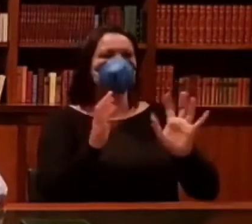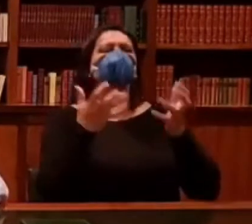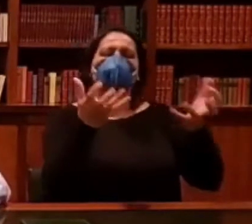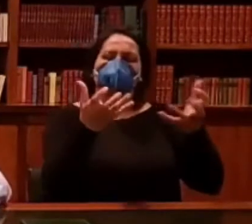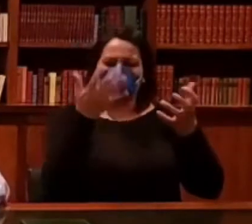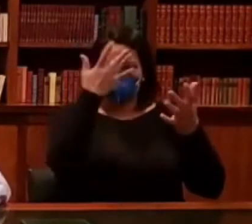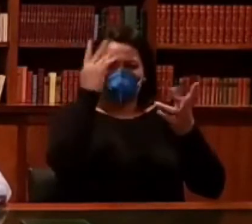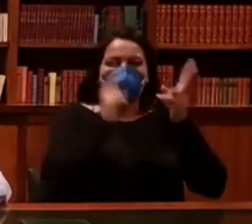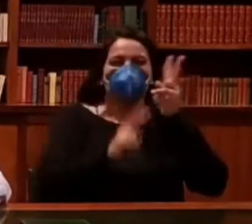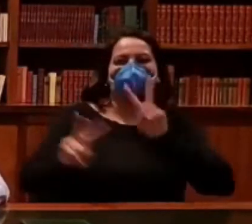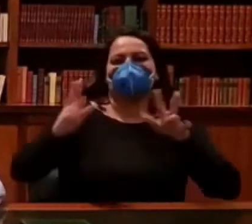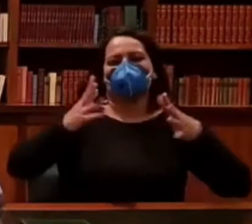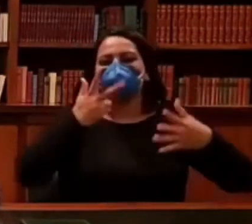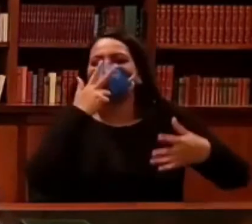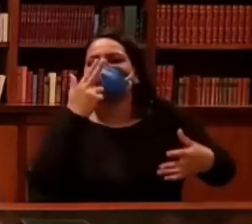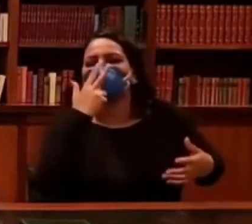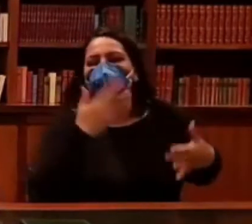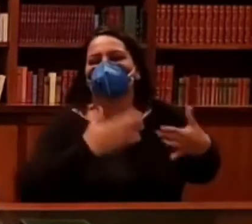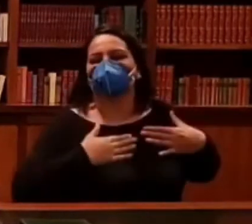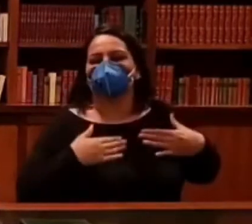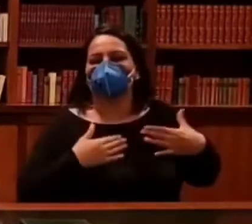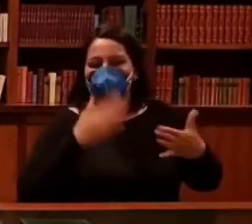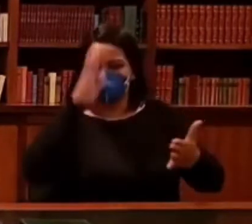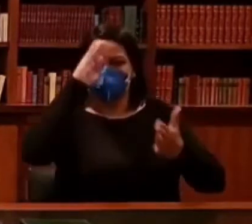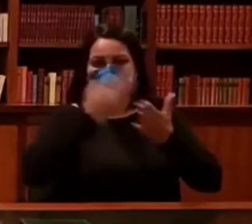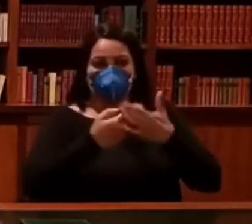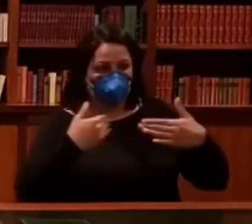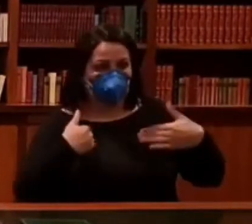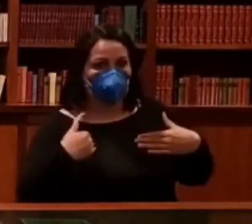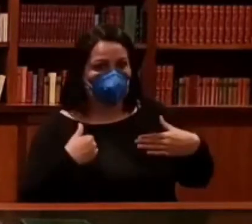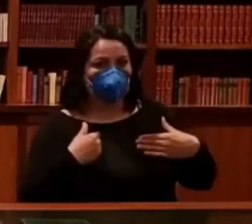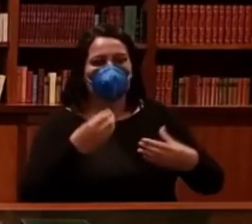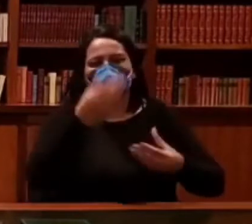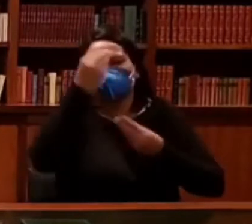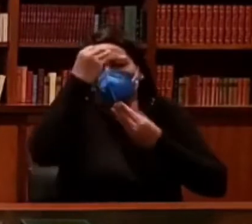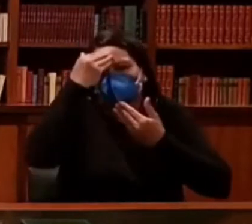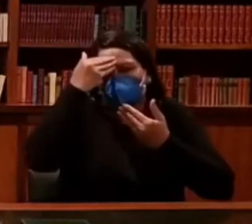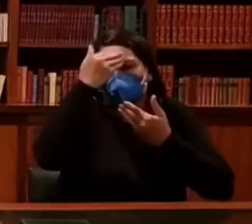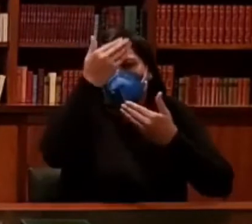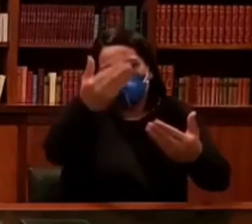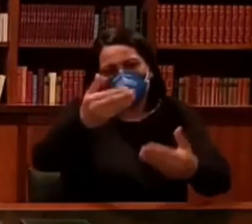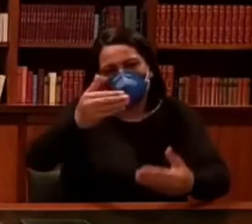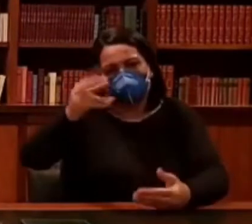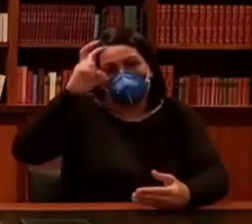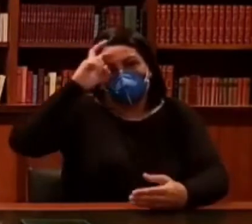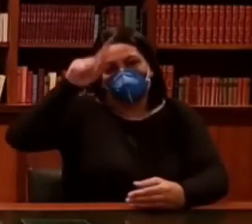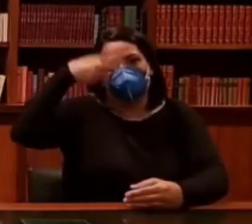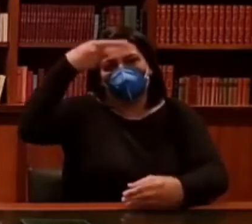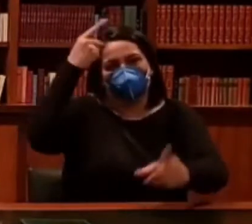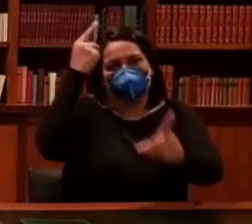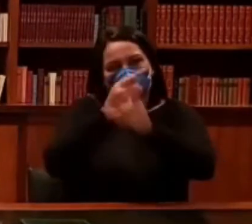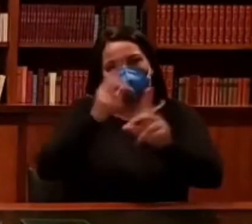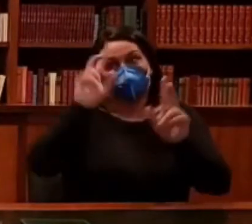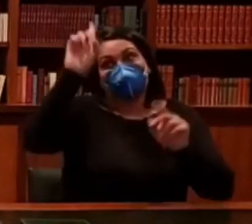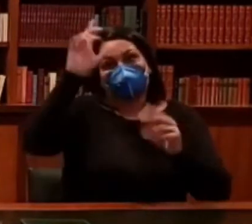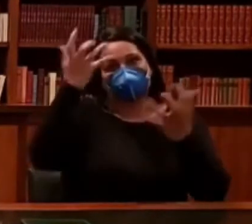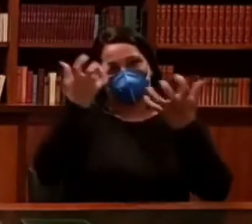visão parecida com a minha e confie em mim para assumir o Supremo Tribunal Federal. Muito obrigado a todos e até quinta-feira que vem, se